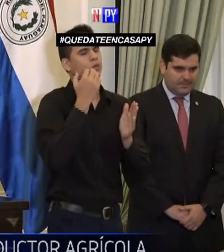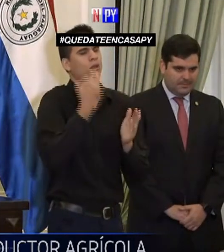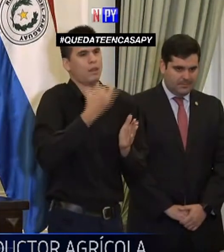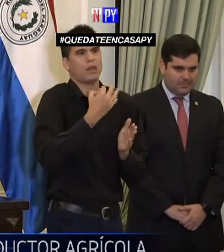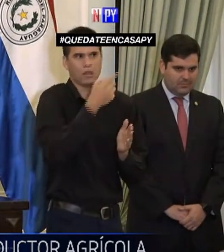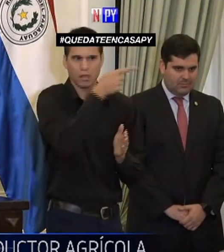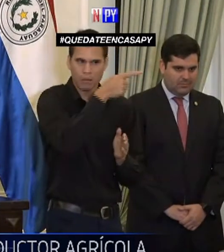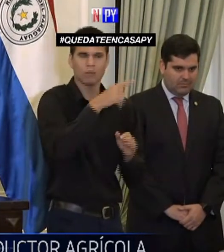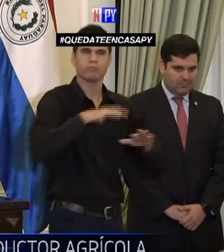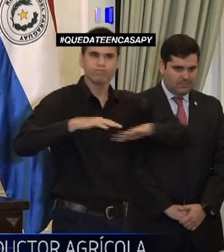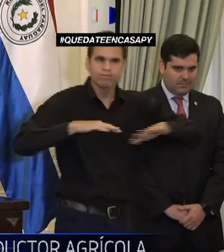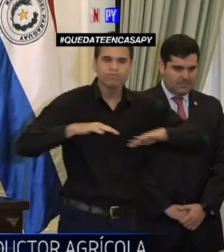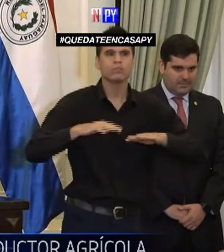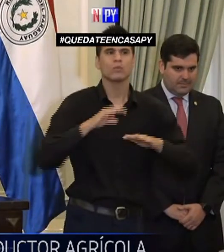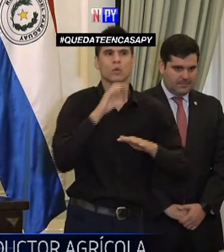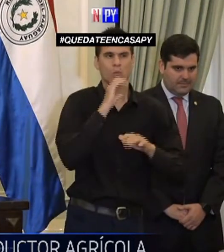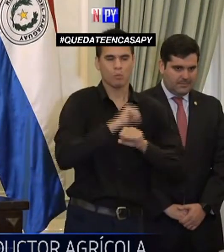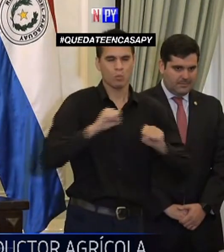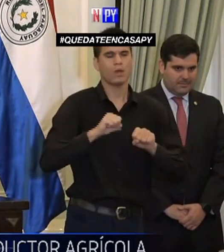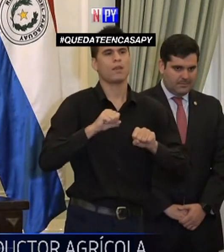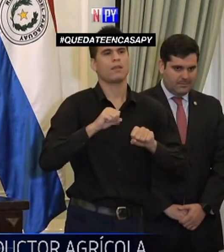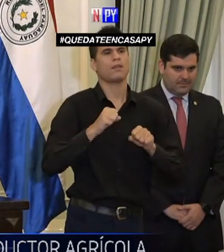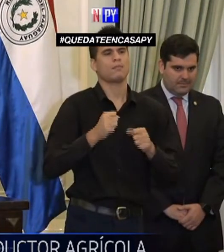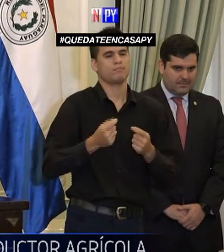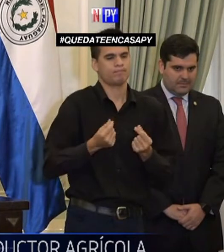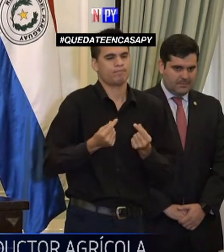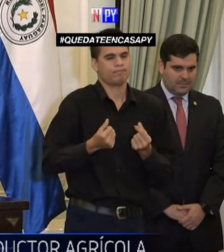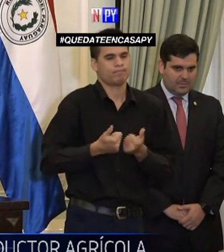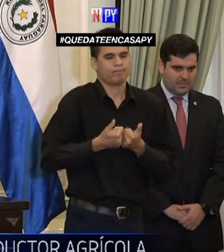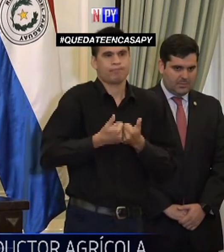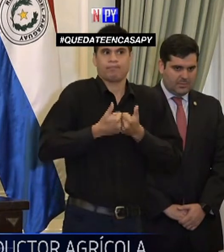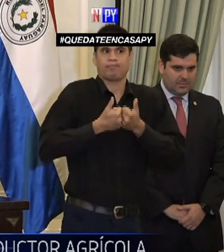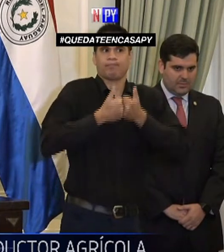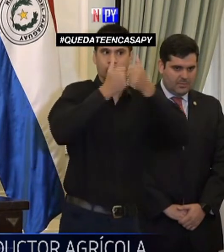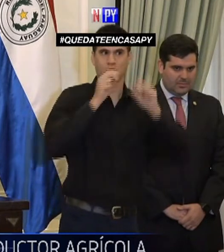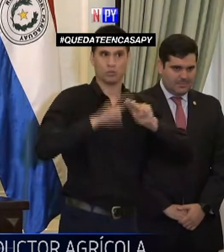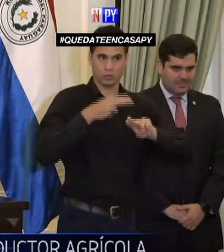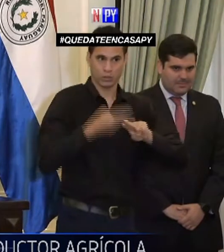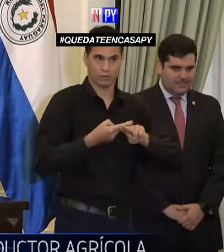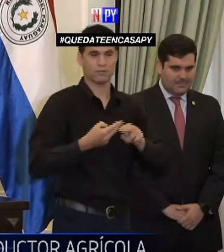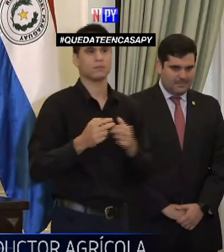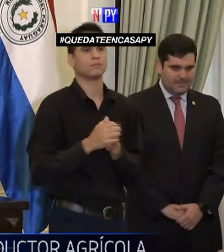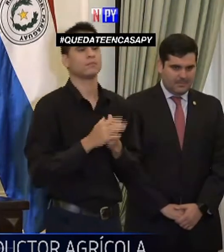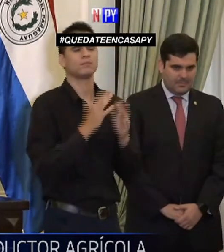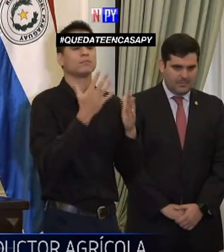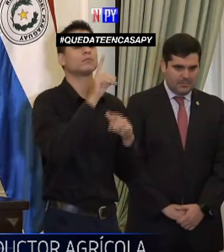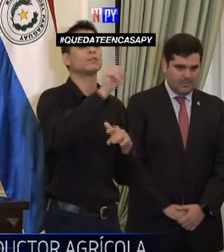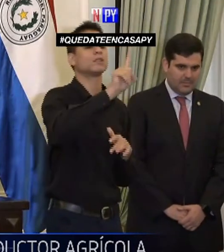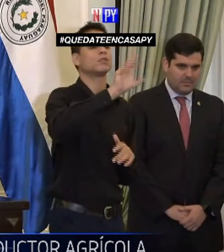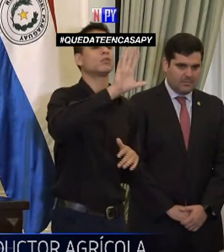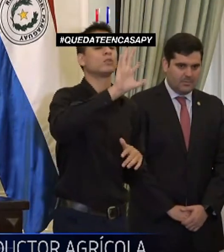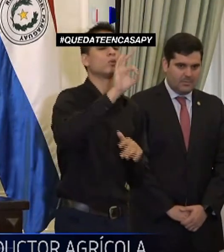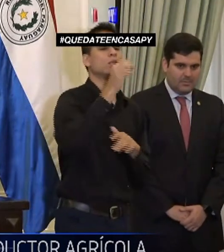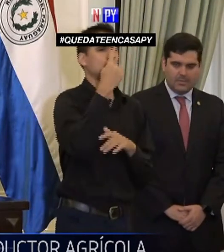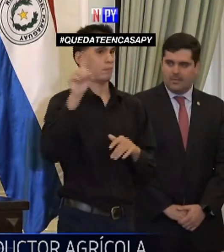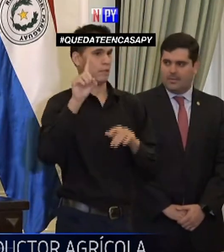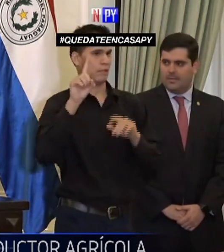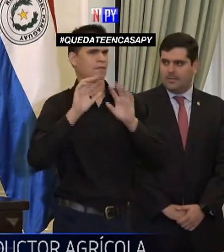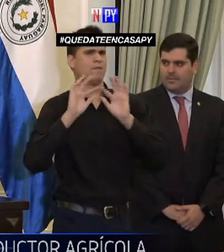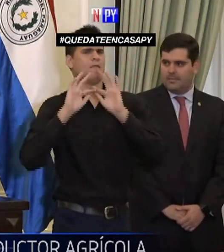a mover nuevamente la economía. Dentro de las 150.000 fincas, 150.000